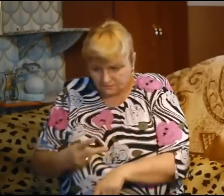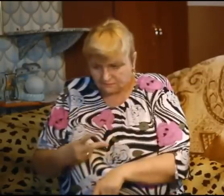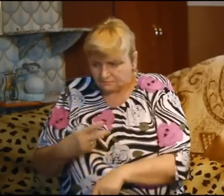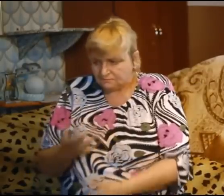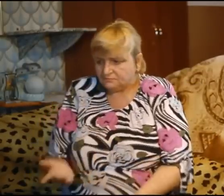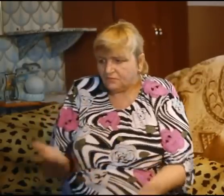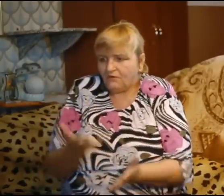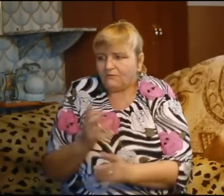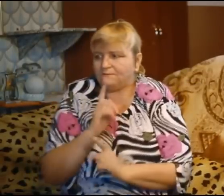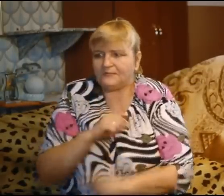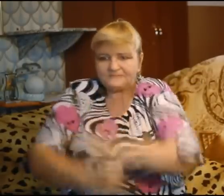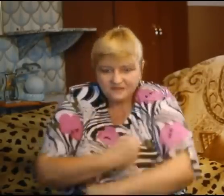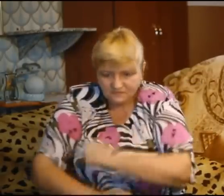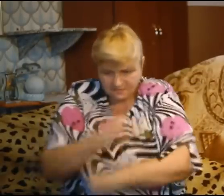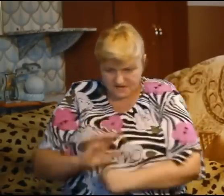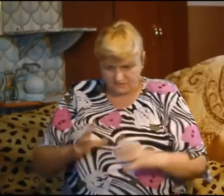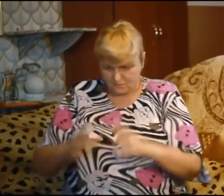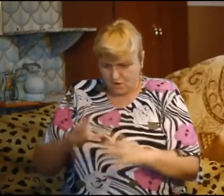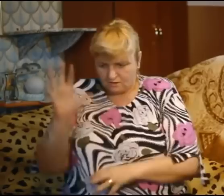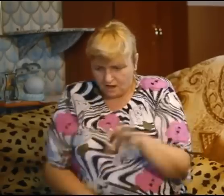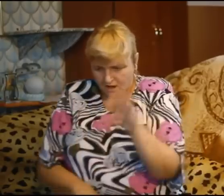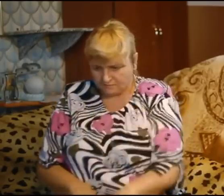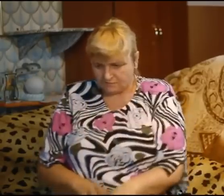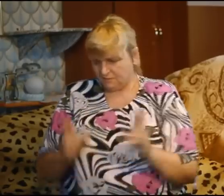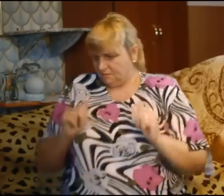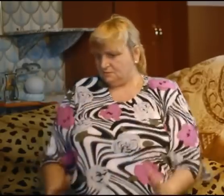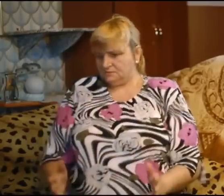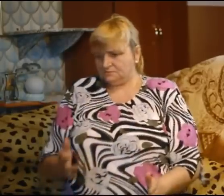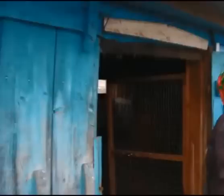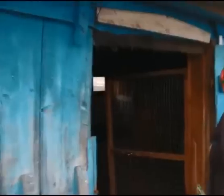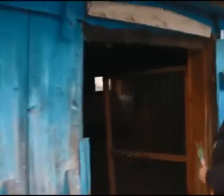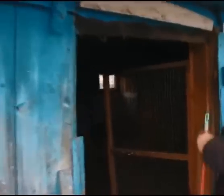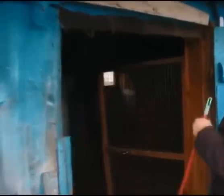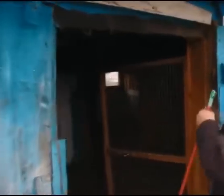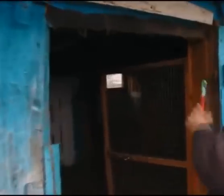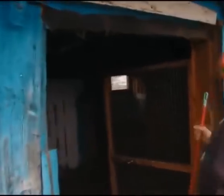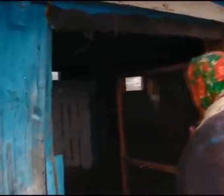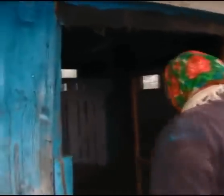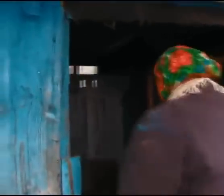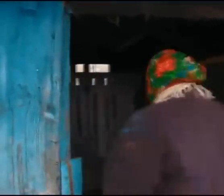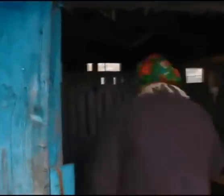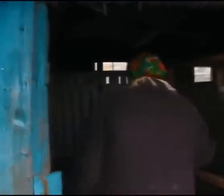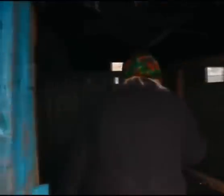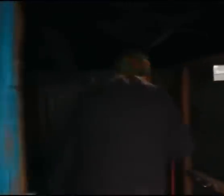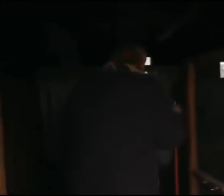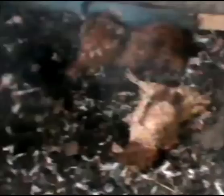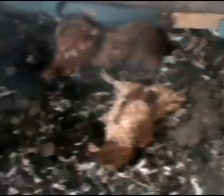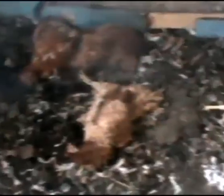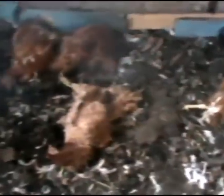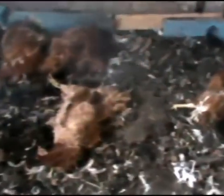начала следить, что же происходит. Обнаружила следы. Лапы непонятные. В ту ночь у нее убили 36 куриц. Целых 4